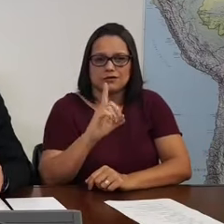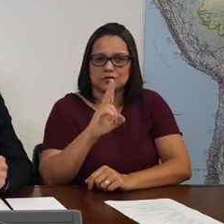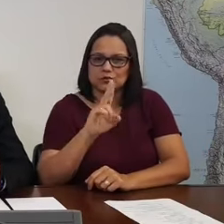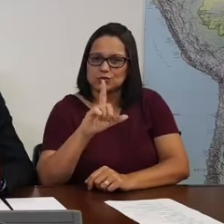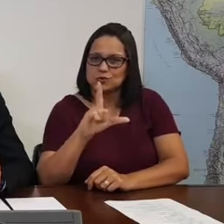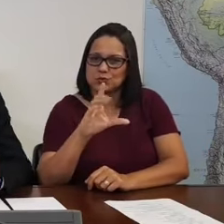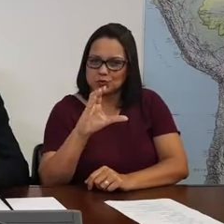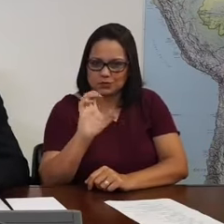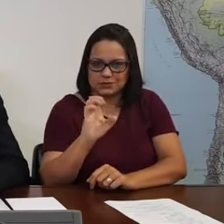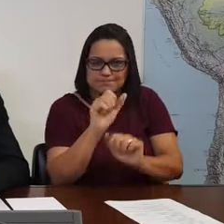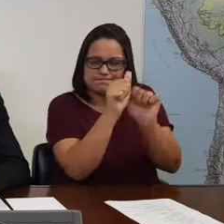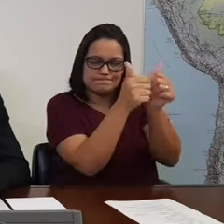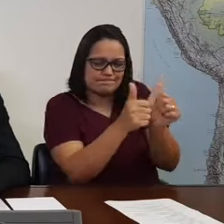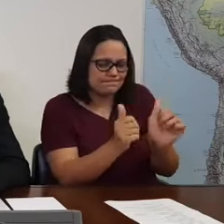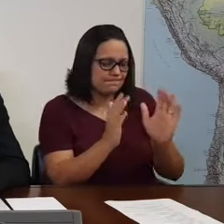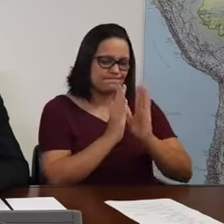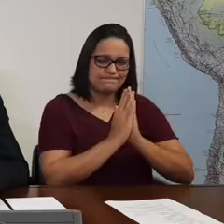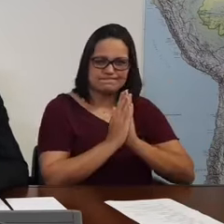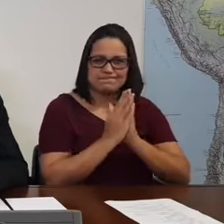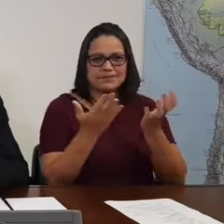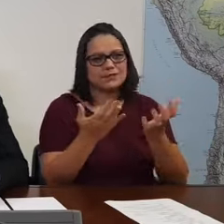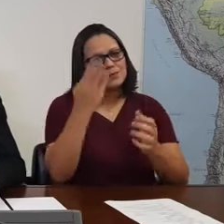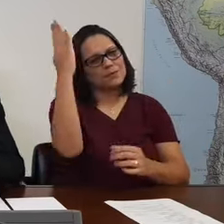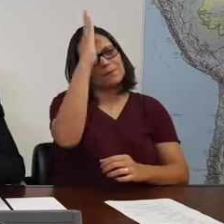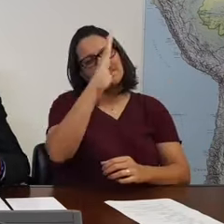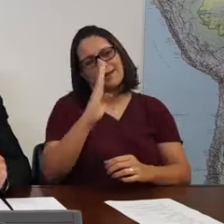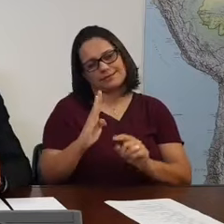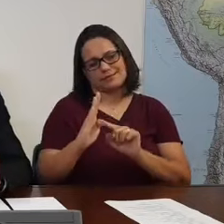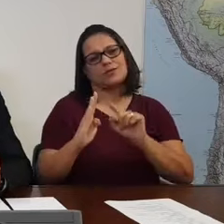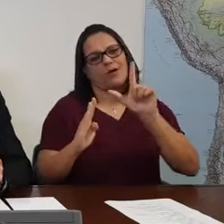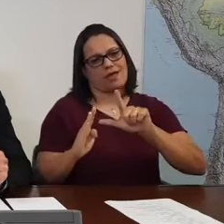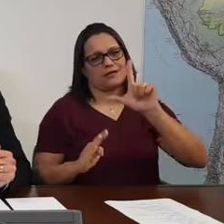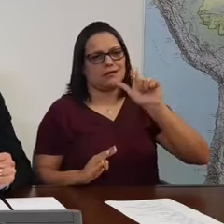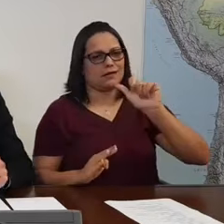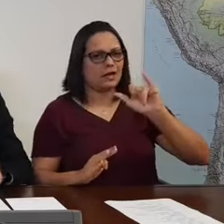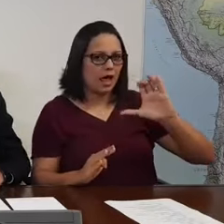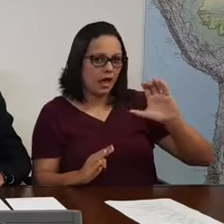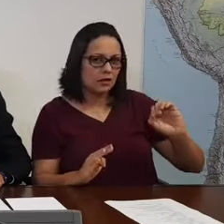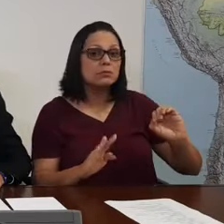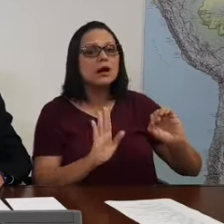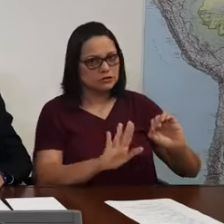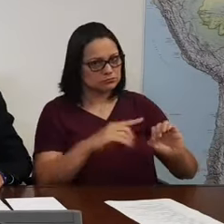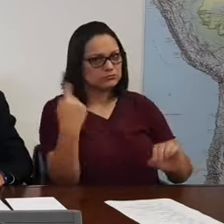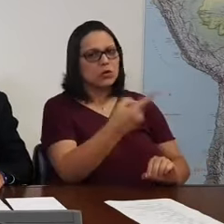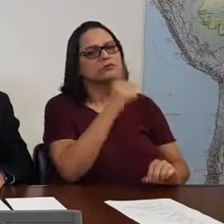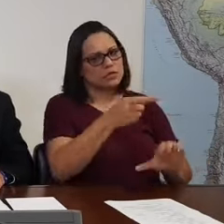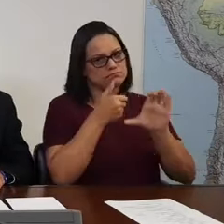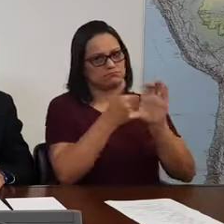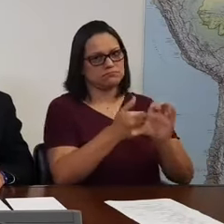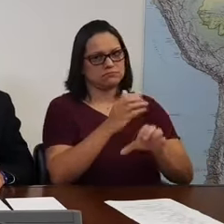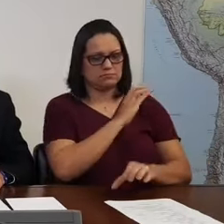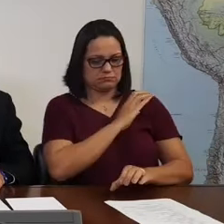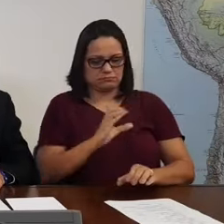e compareceremos. O Brasil é um país laico, mas nós somos cristãos.